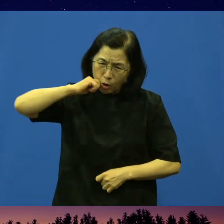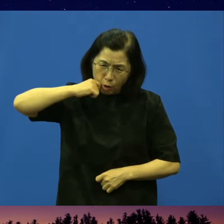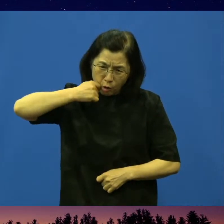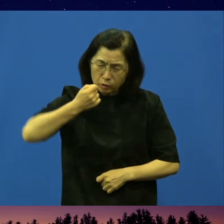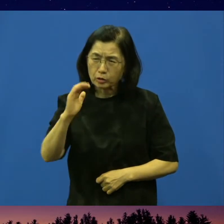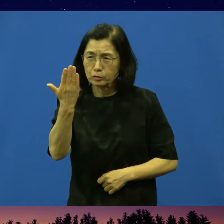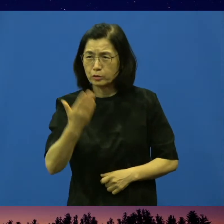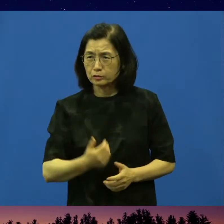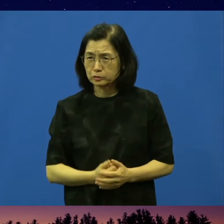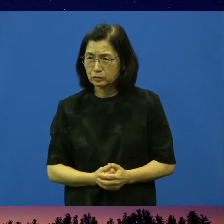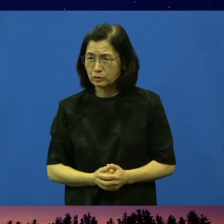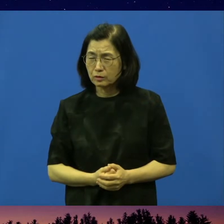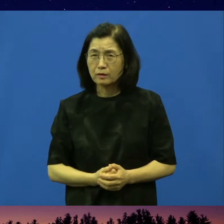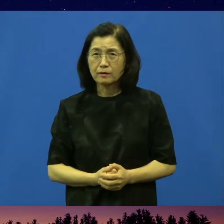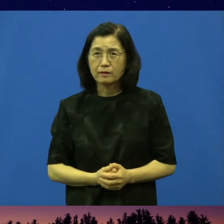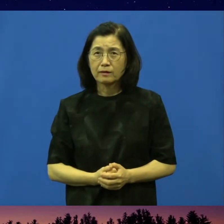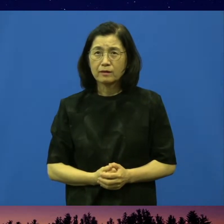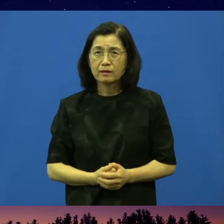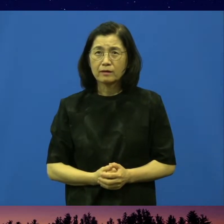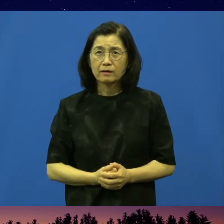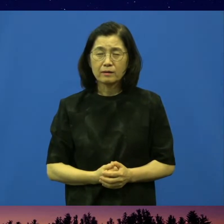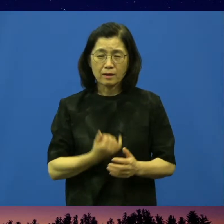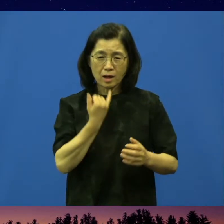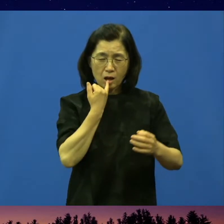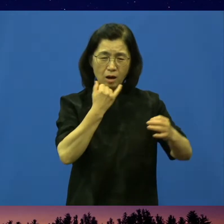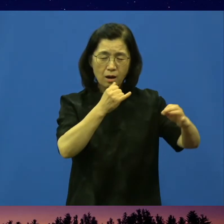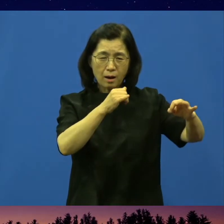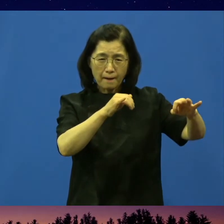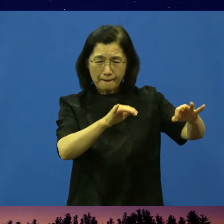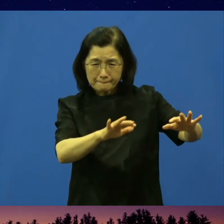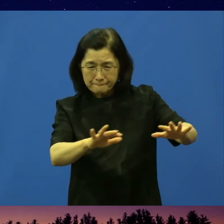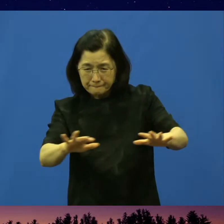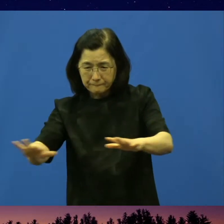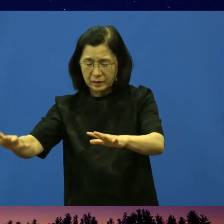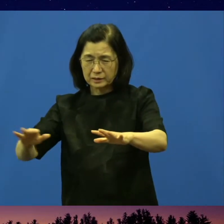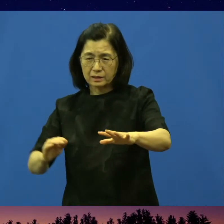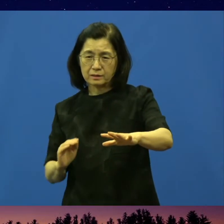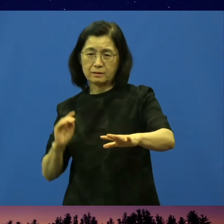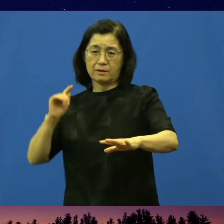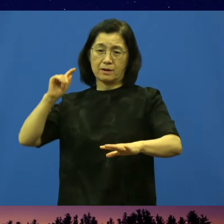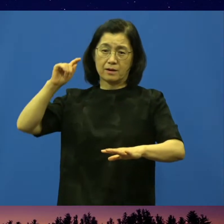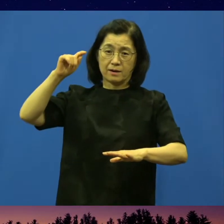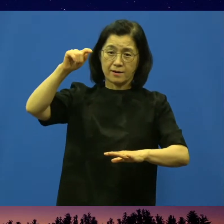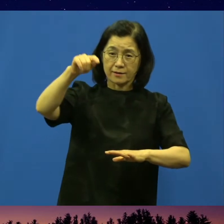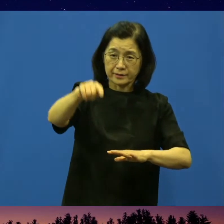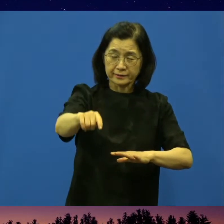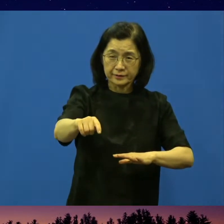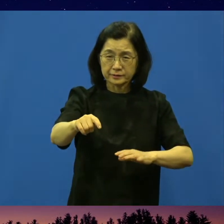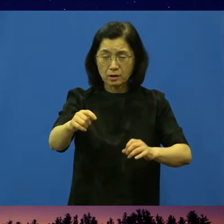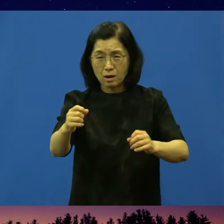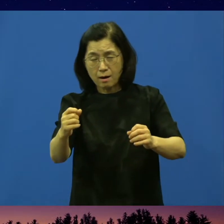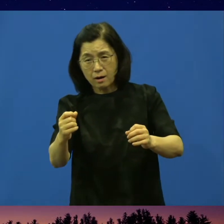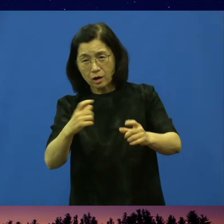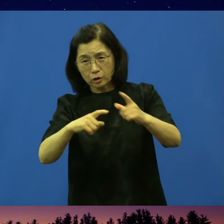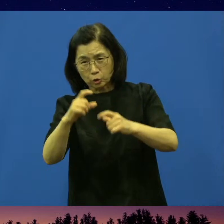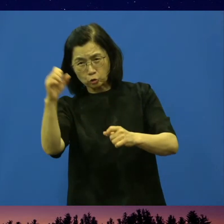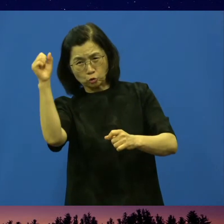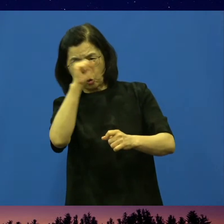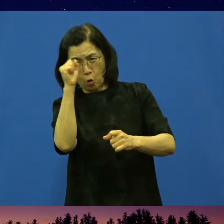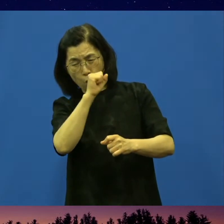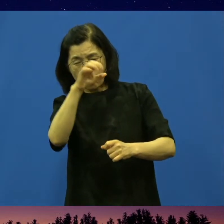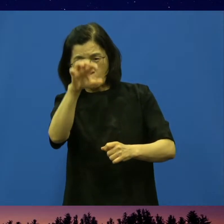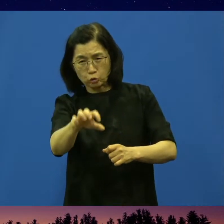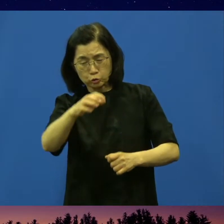홍해를 건넜어요. 확 그냥 펴져야 되는데 광야가 시작돼요. 광야. 그 길을 잃어버릴 거예요.